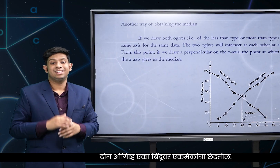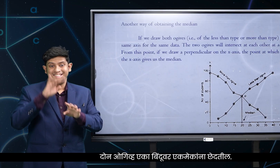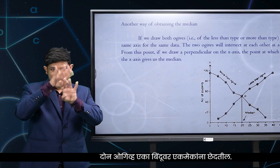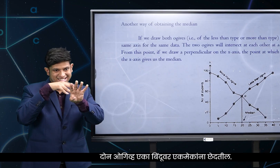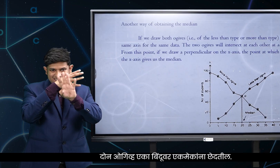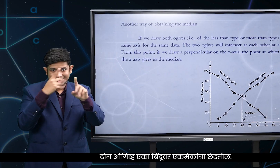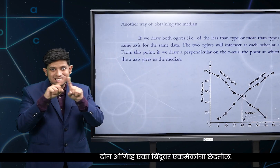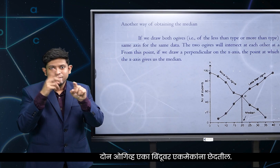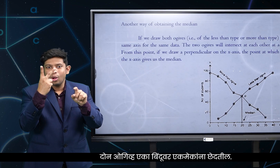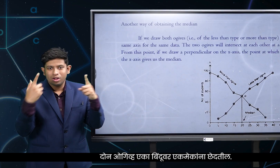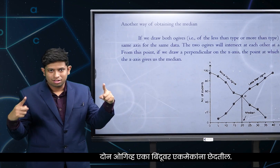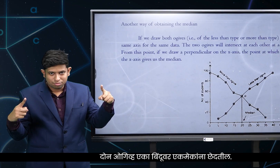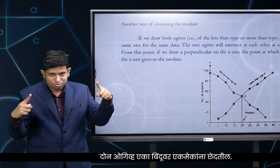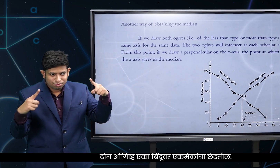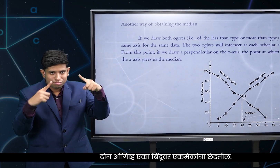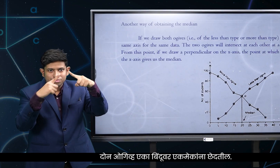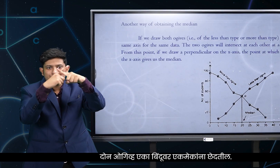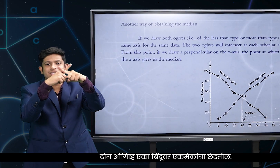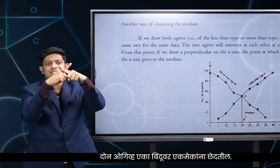दोन ऑगिव्ह एका बिंदूवर एकमेकांना छेदतील.